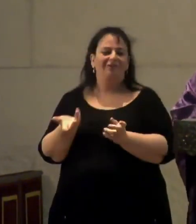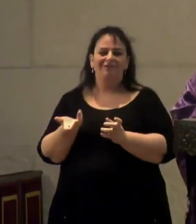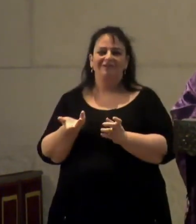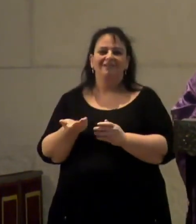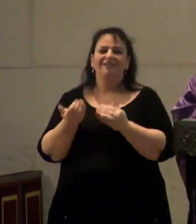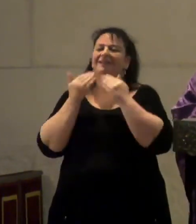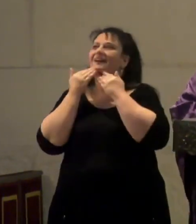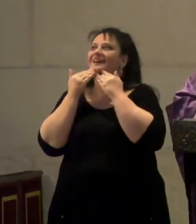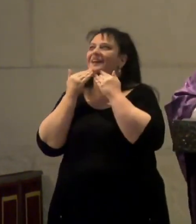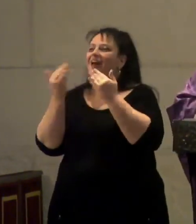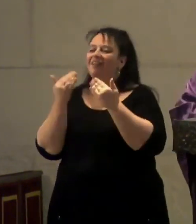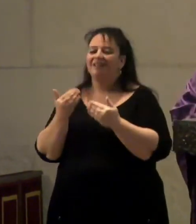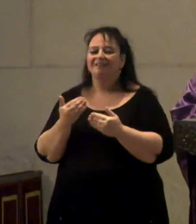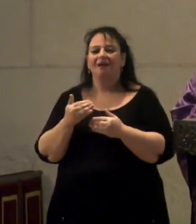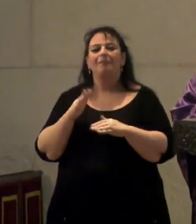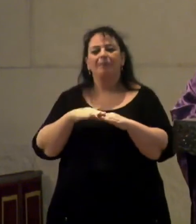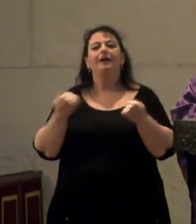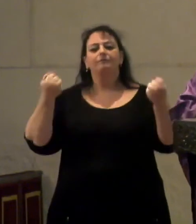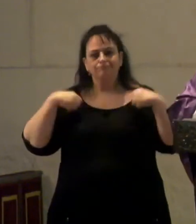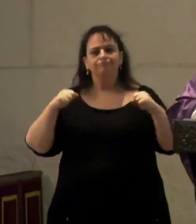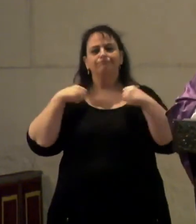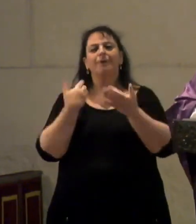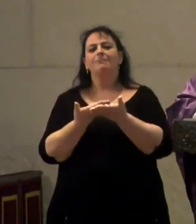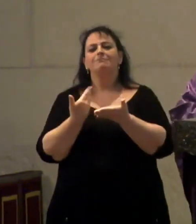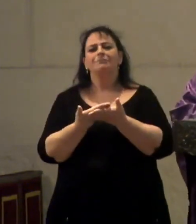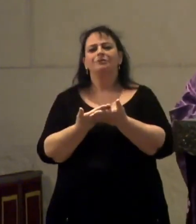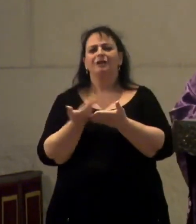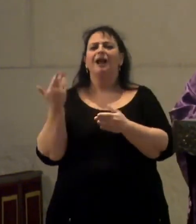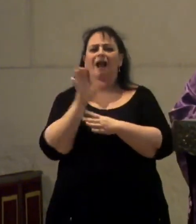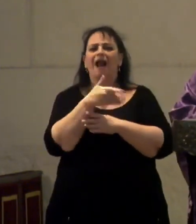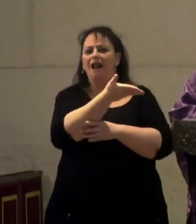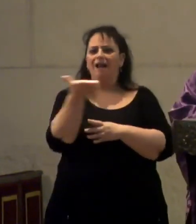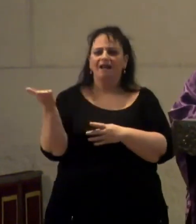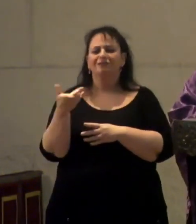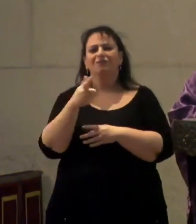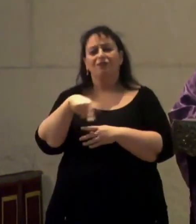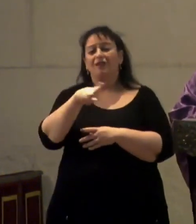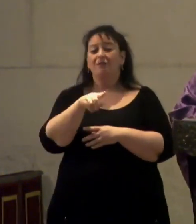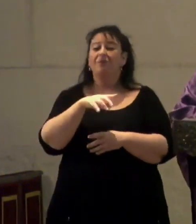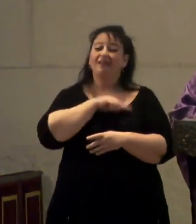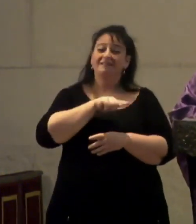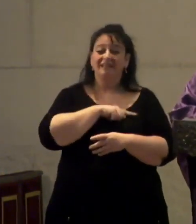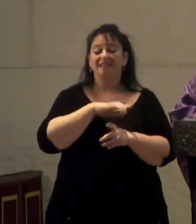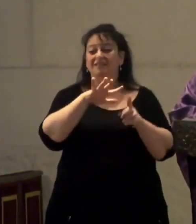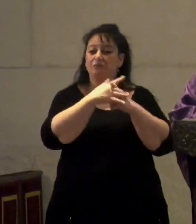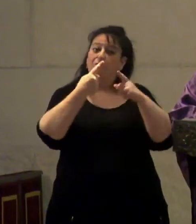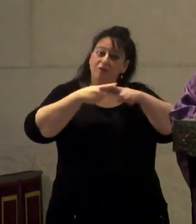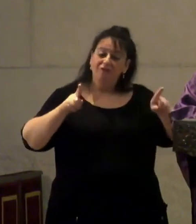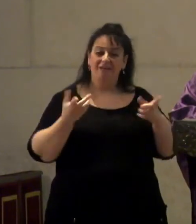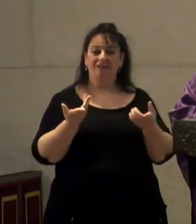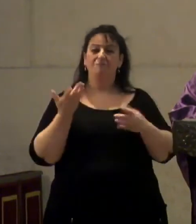Agradecerlo para ponerlo en práctica, para mostrarlo a otros que puedan encontrarse en otras